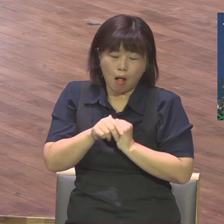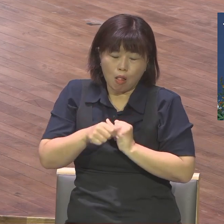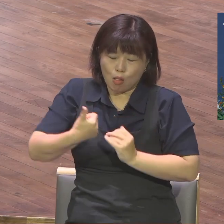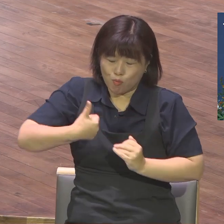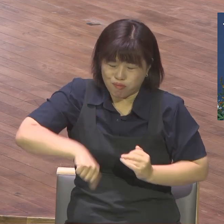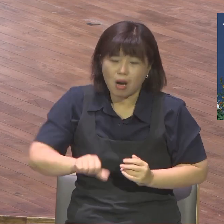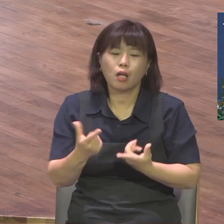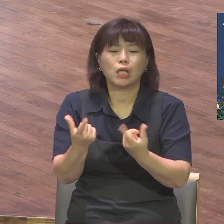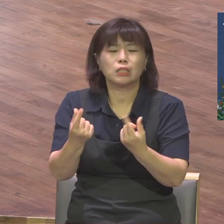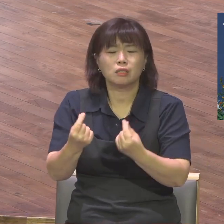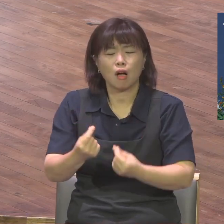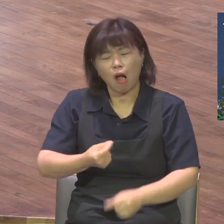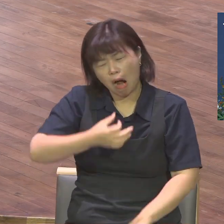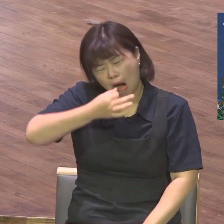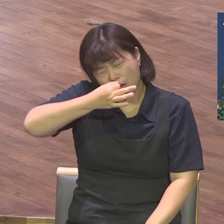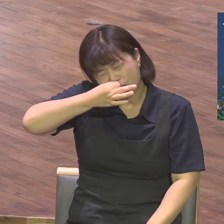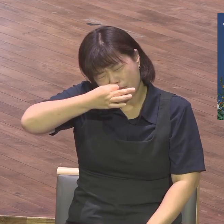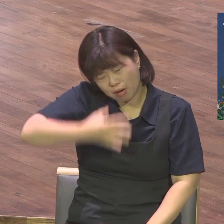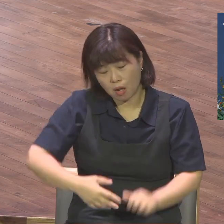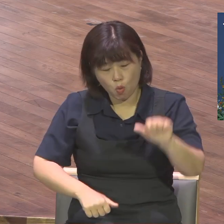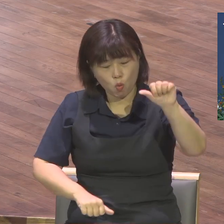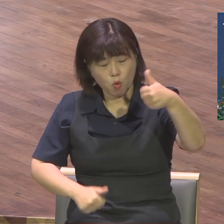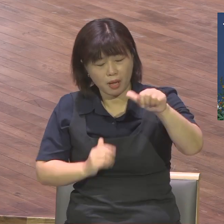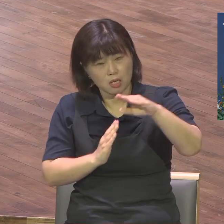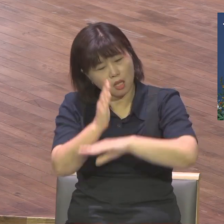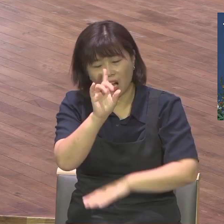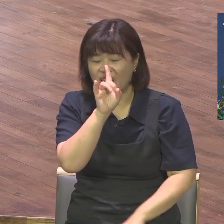싸움을 싸우는데 500명이 될 때 피튀기